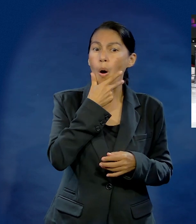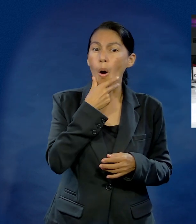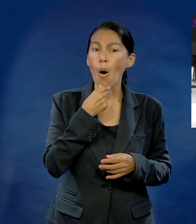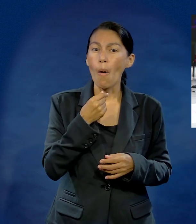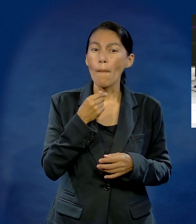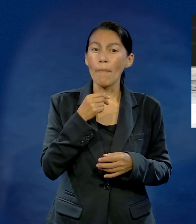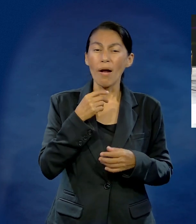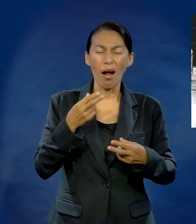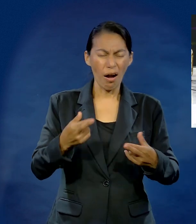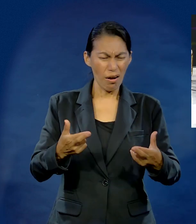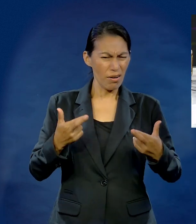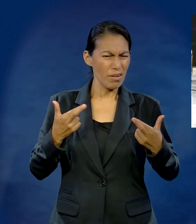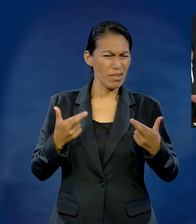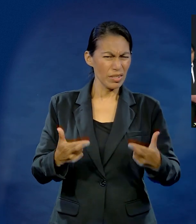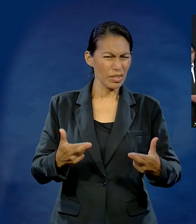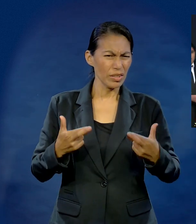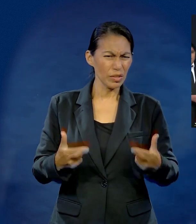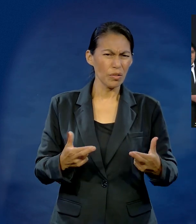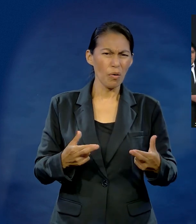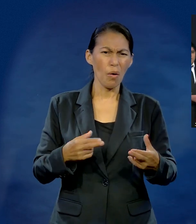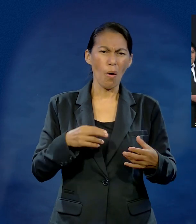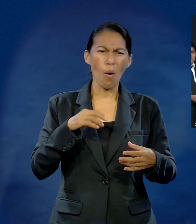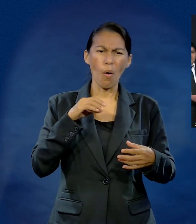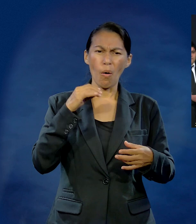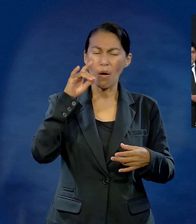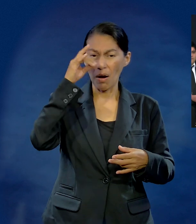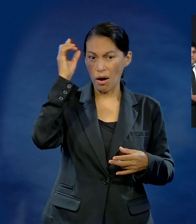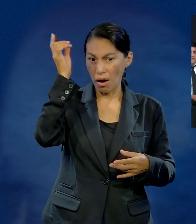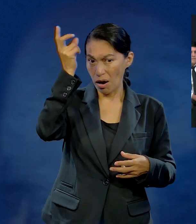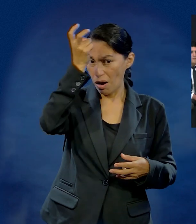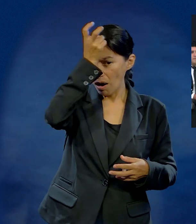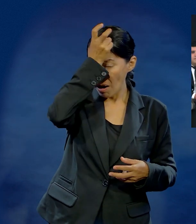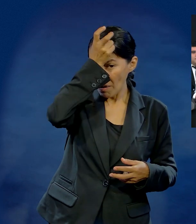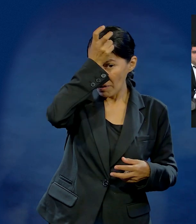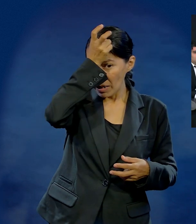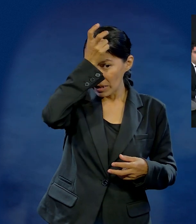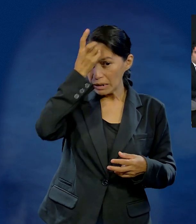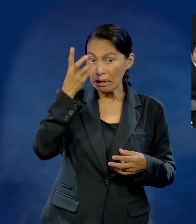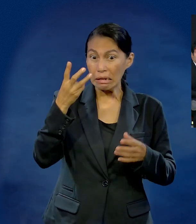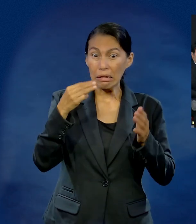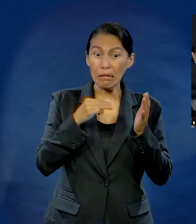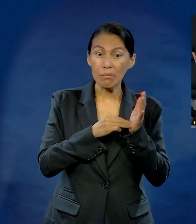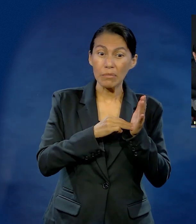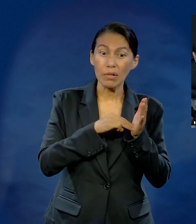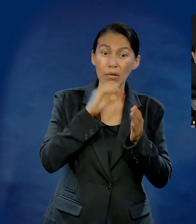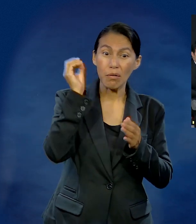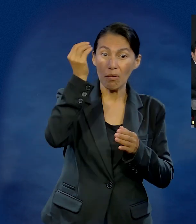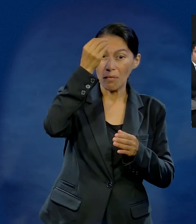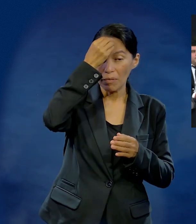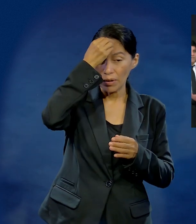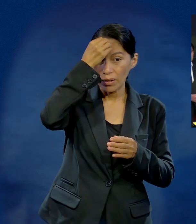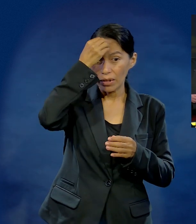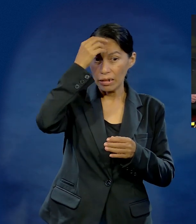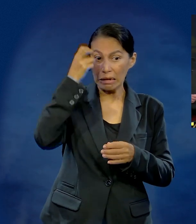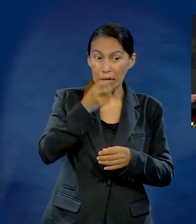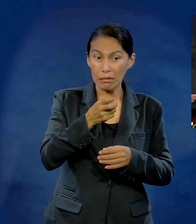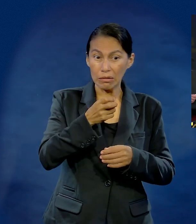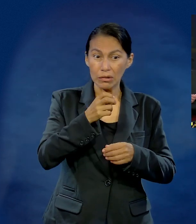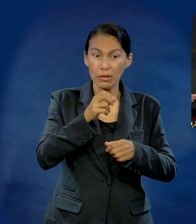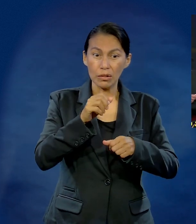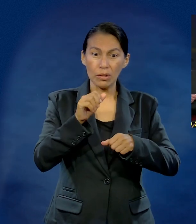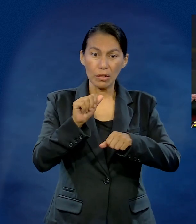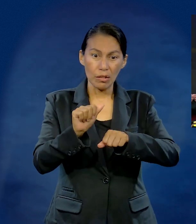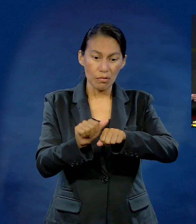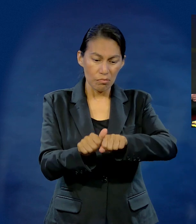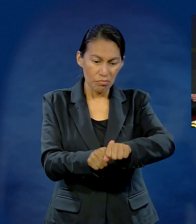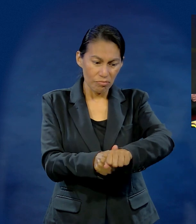Y entonces él trata de buscar una forma decente de conseguir comida. Siga conmigo, versículo 2